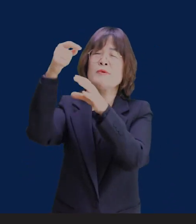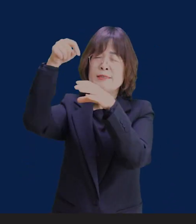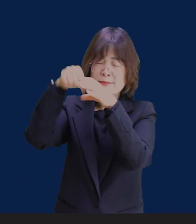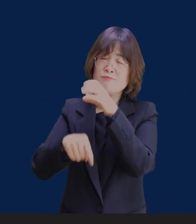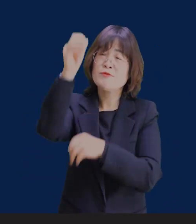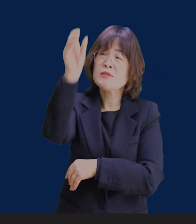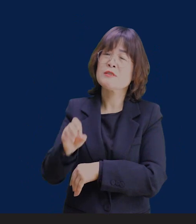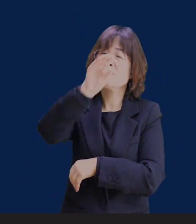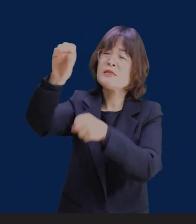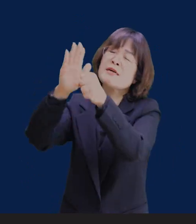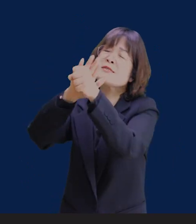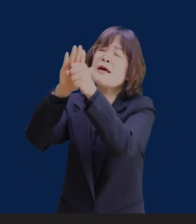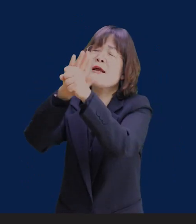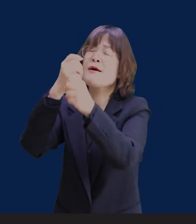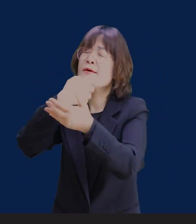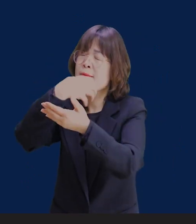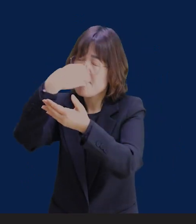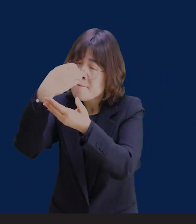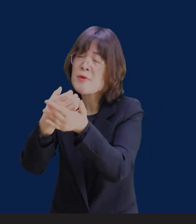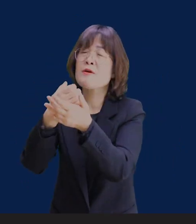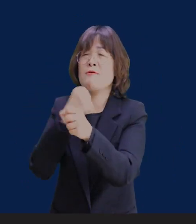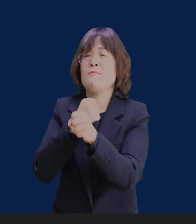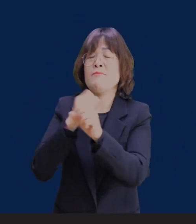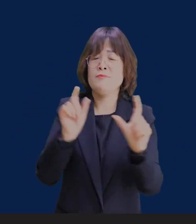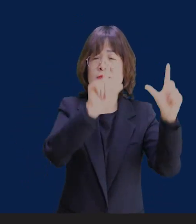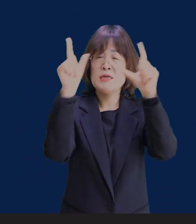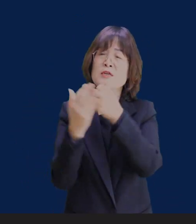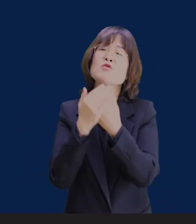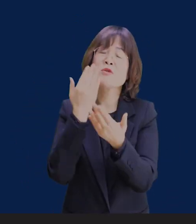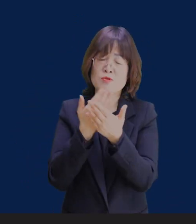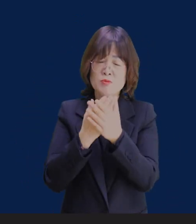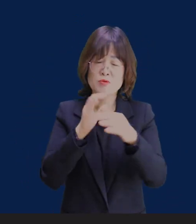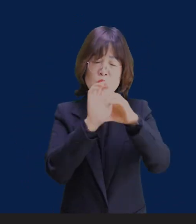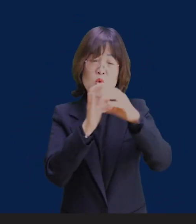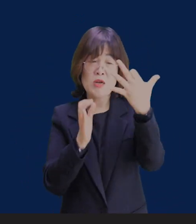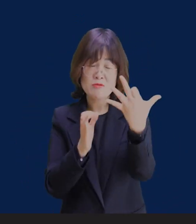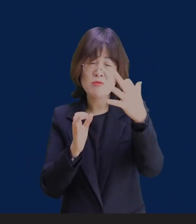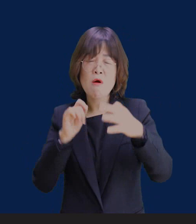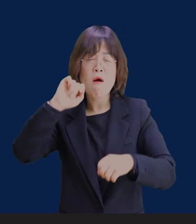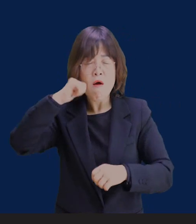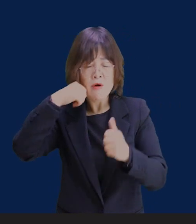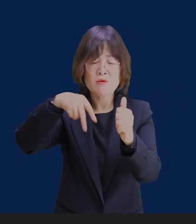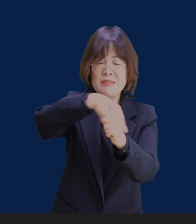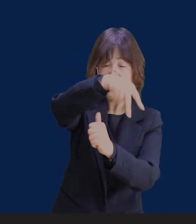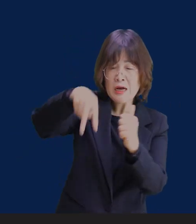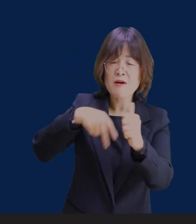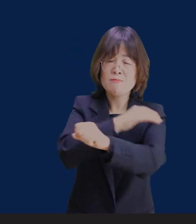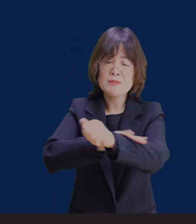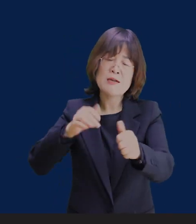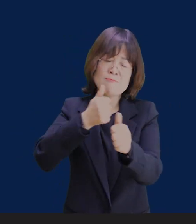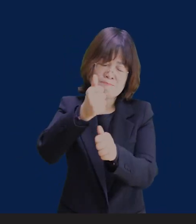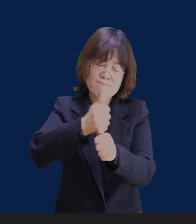자리에서 주님의 깊은 십자가의 사랑 앞에 감격하게 하여 주시옵소서. 이 코로나의 모든